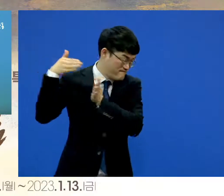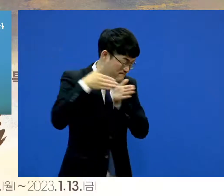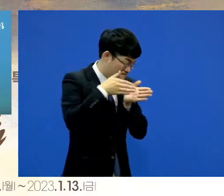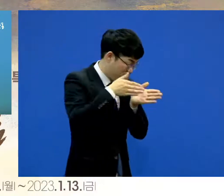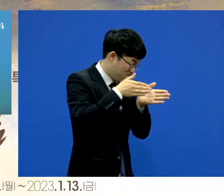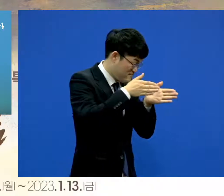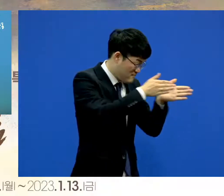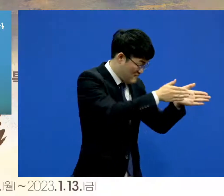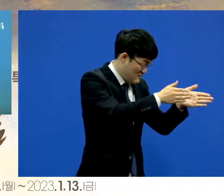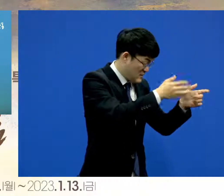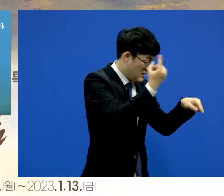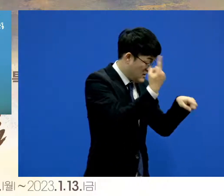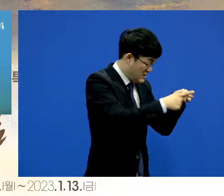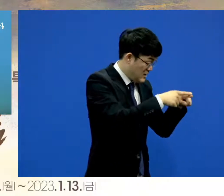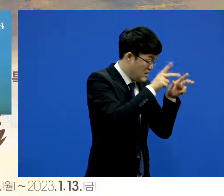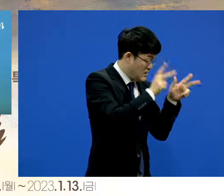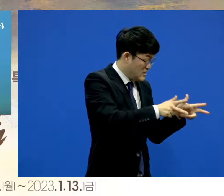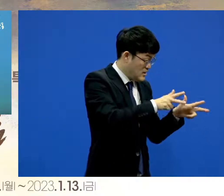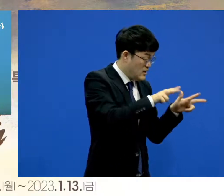속합니다.